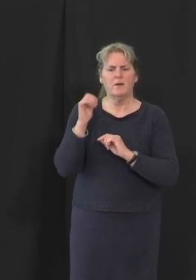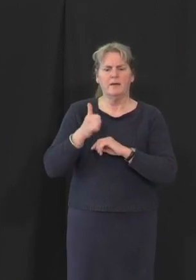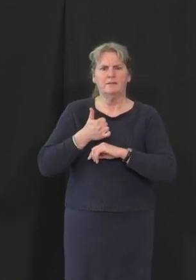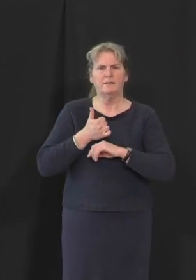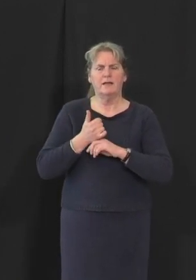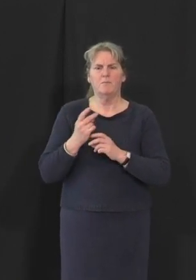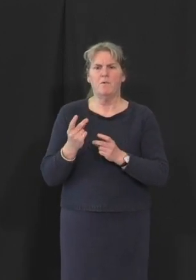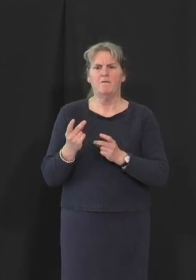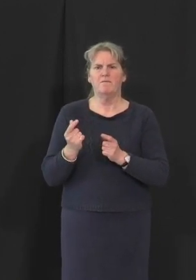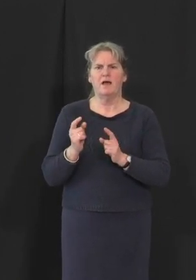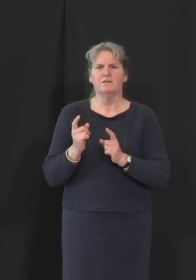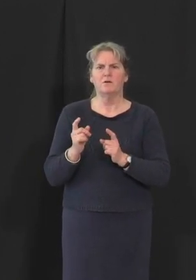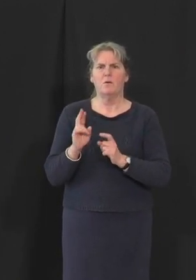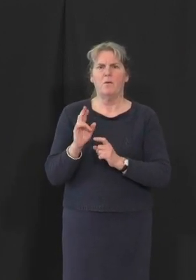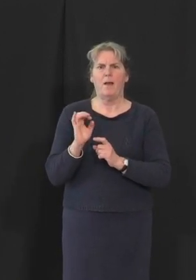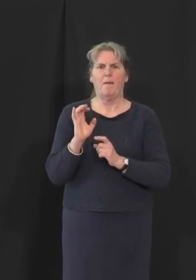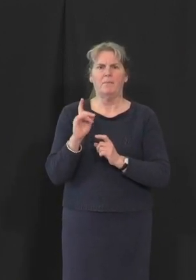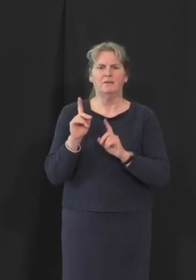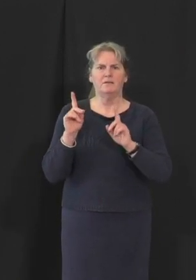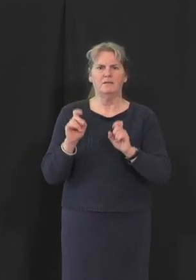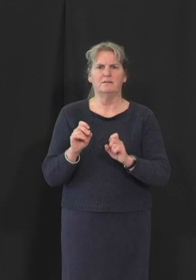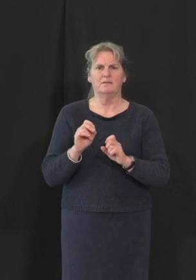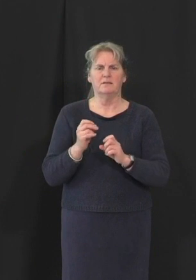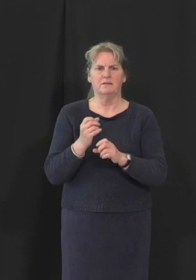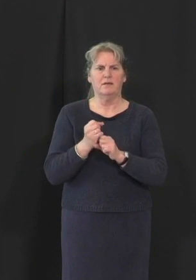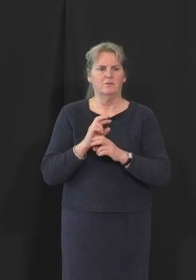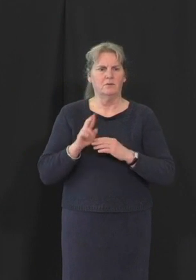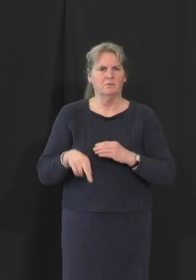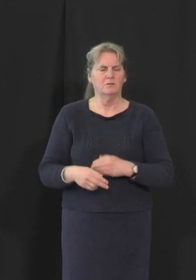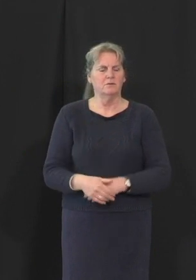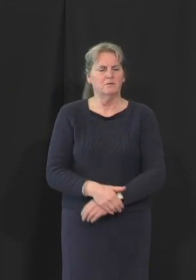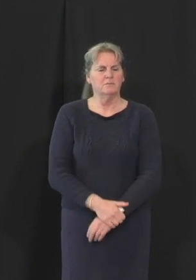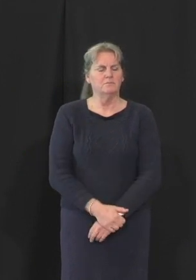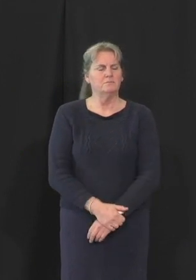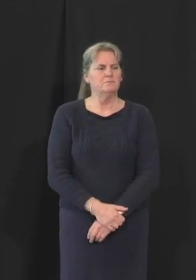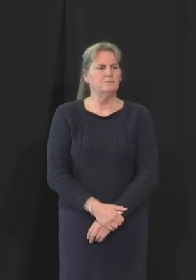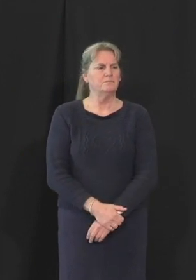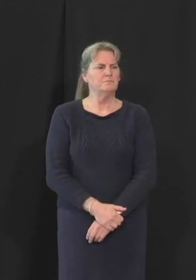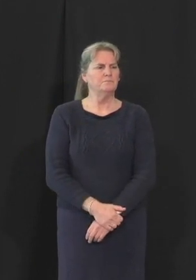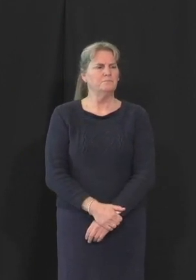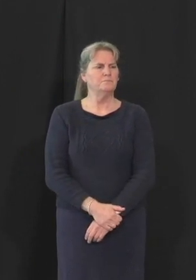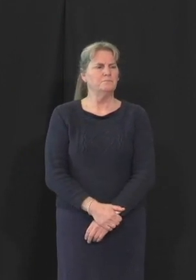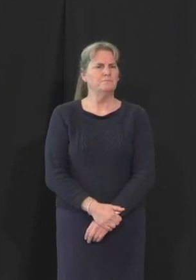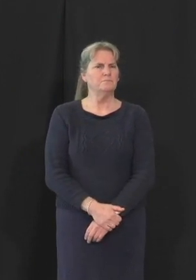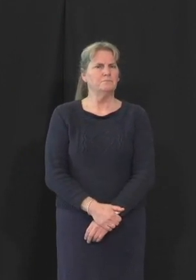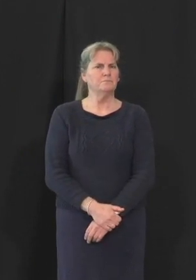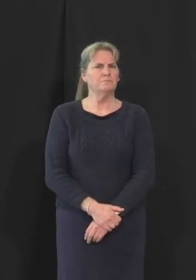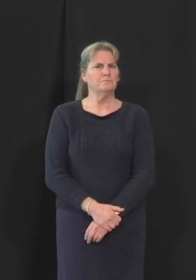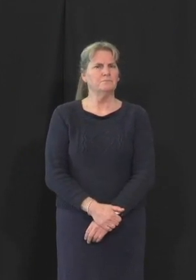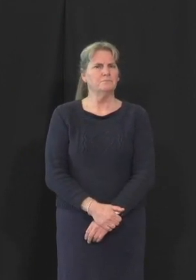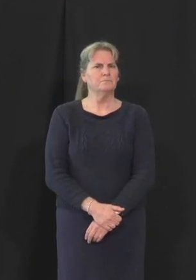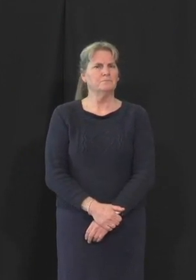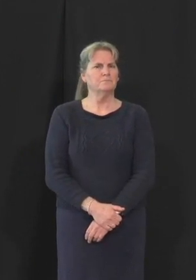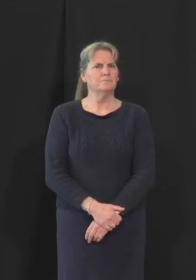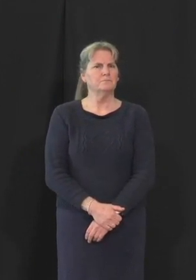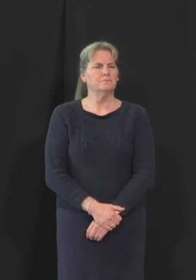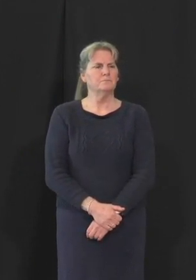testing. Donc, il y a, malgré qu'on a une relation